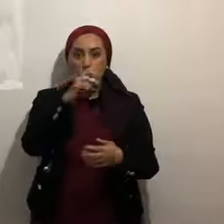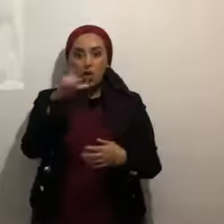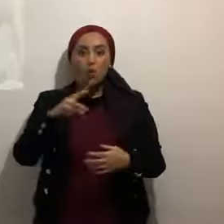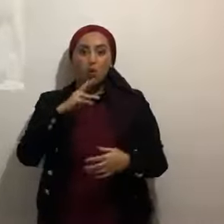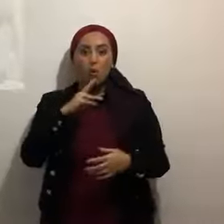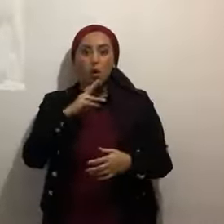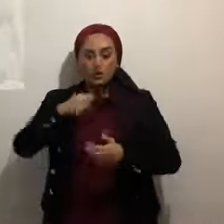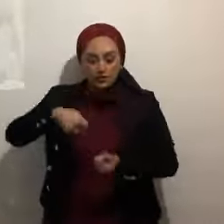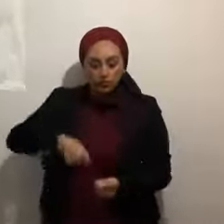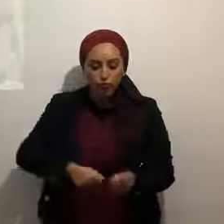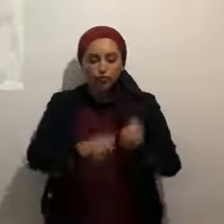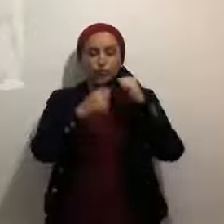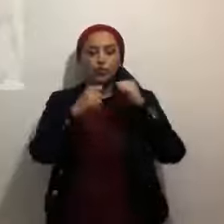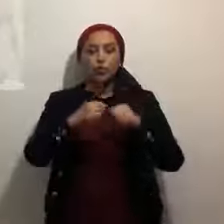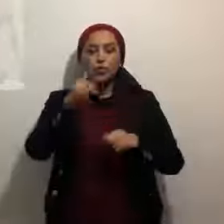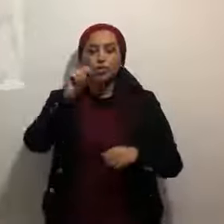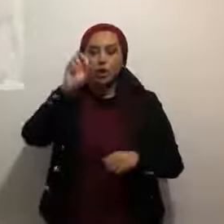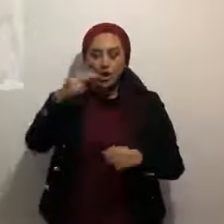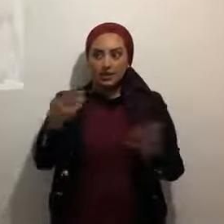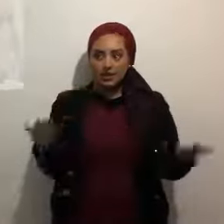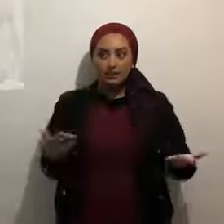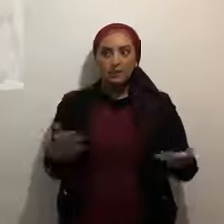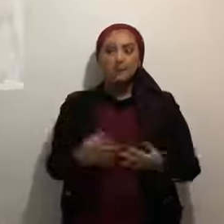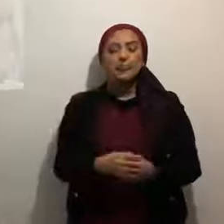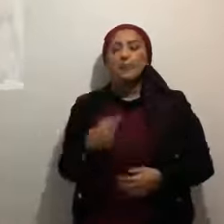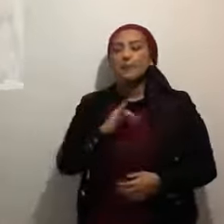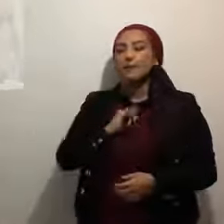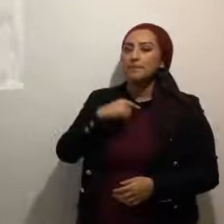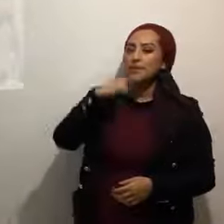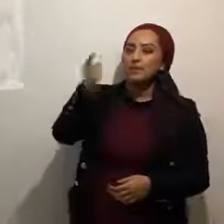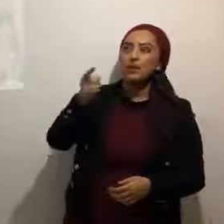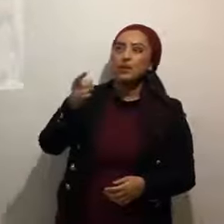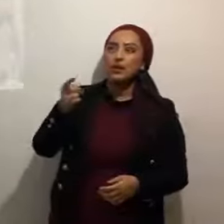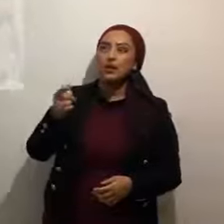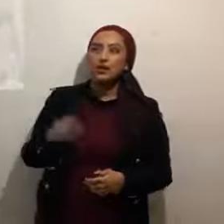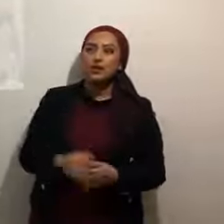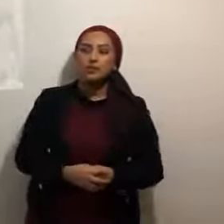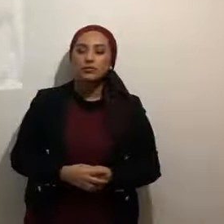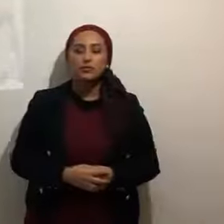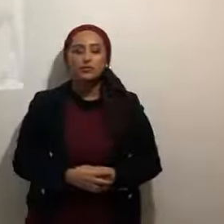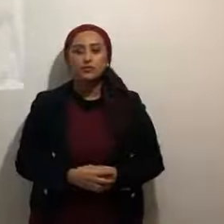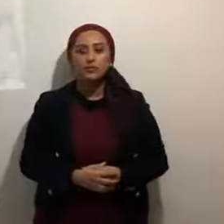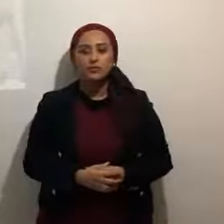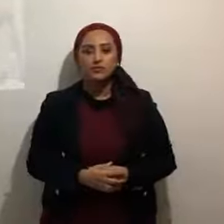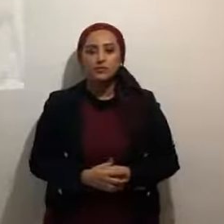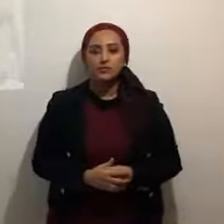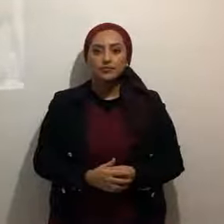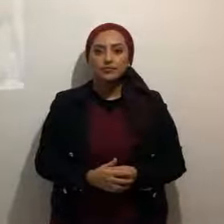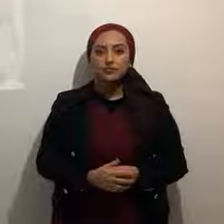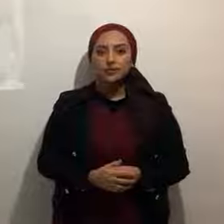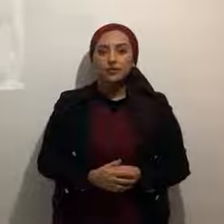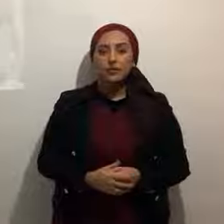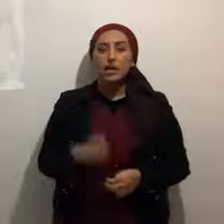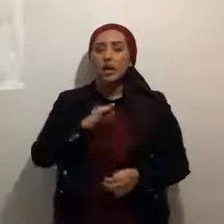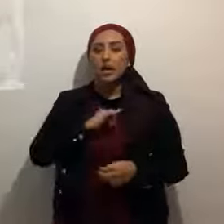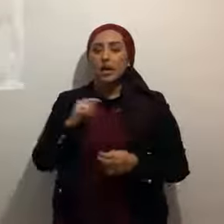la Torah, aleluya, yo le digo, Aníos de Mizbeach, Abotenu, Abraham, Isaac, Jacob. Yo hago, levanto un